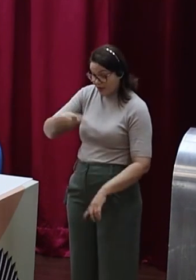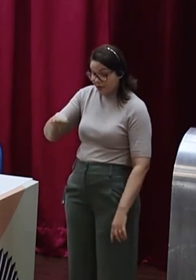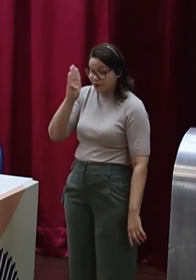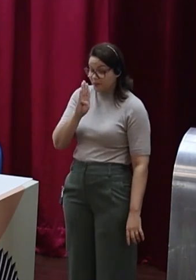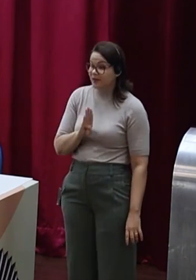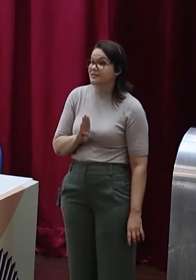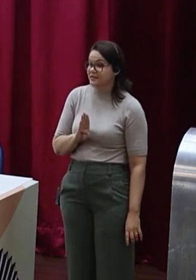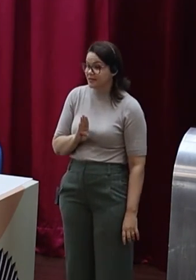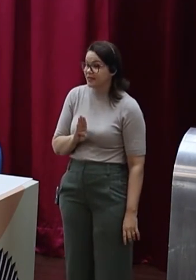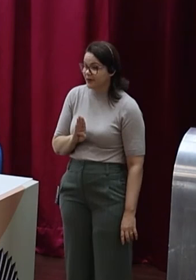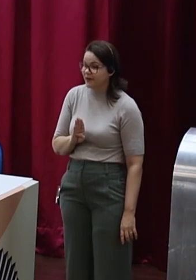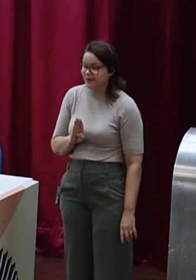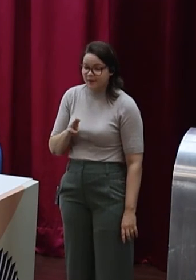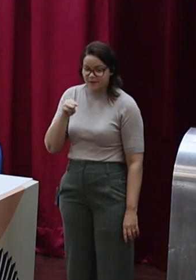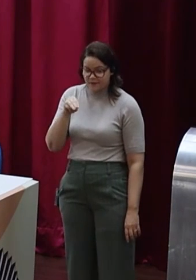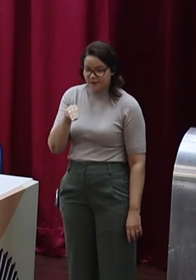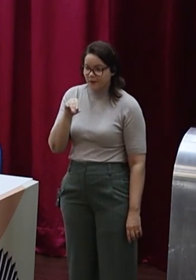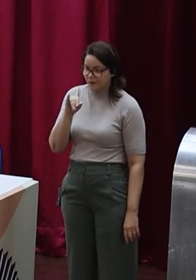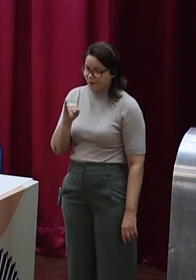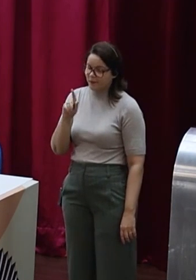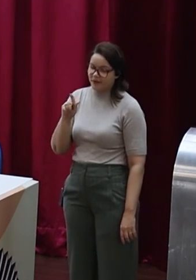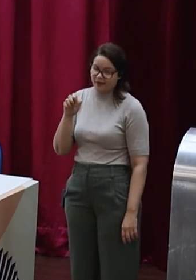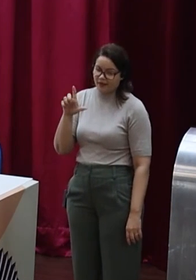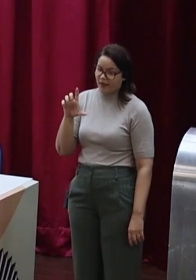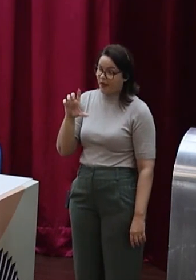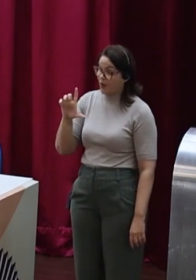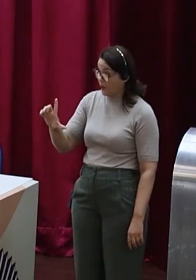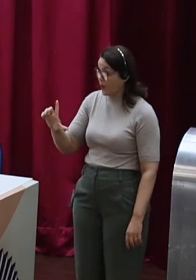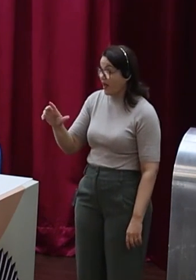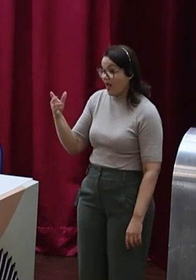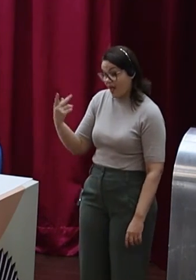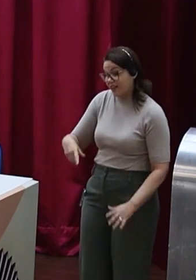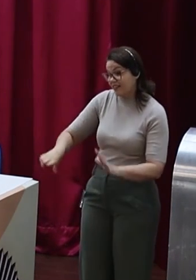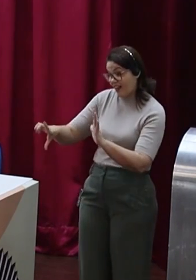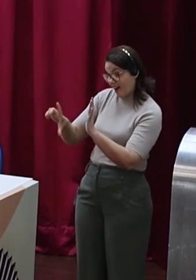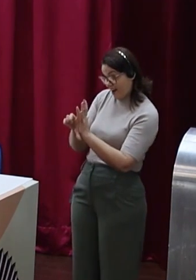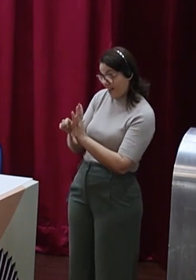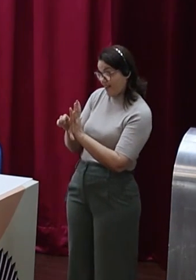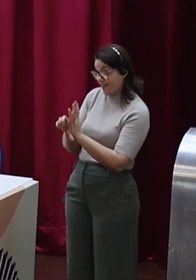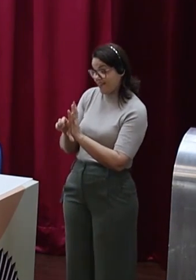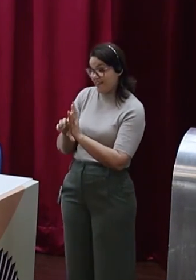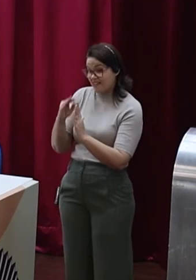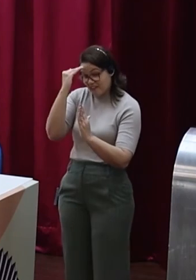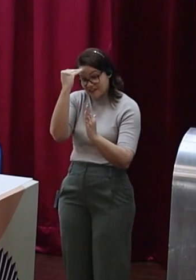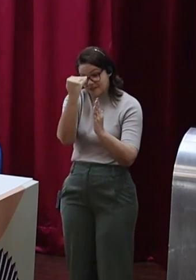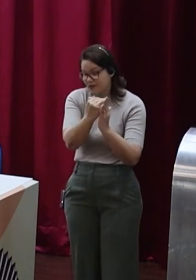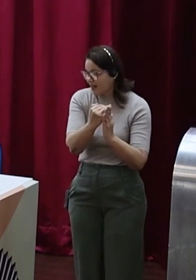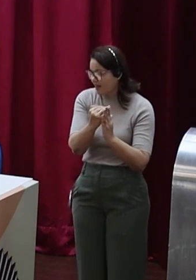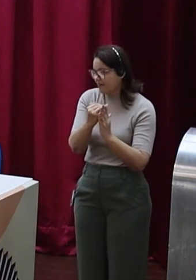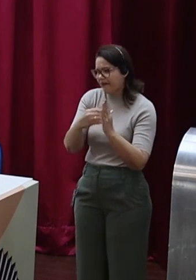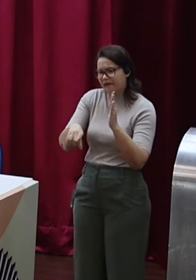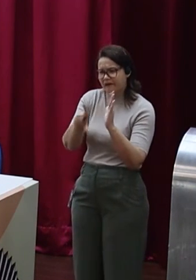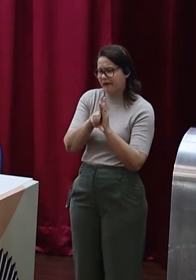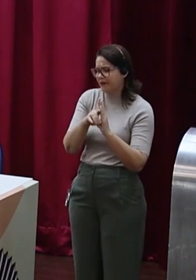viu, Miguel, a gente tem um ditado que diz que aqui tem lei que pega e lei que não pega. Então, a